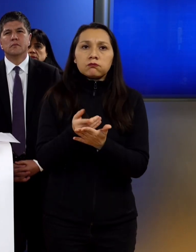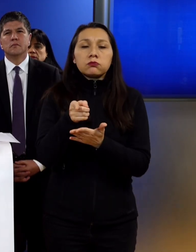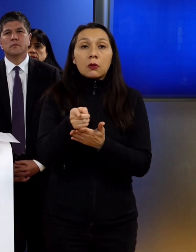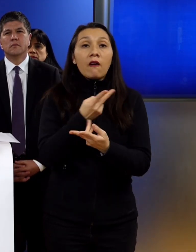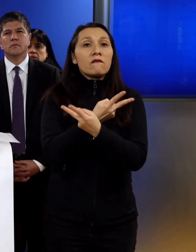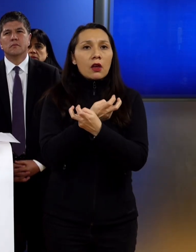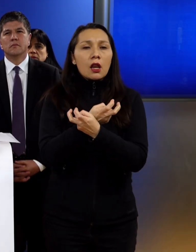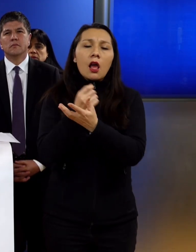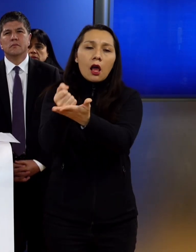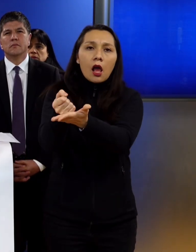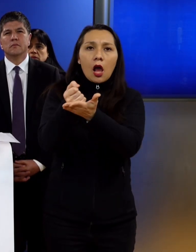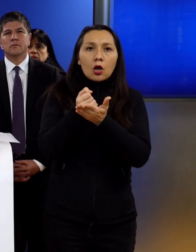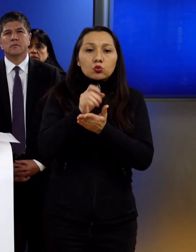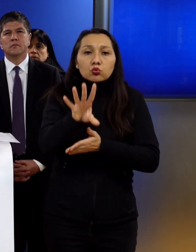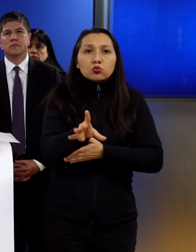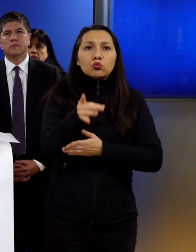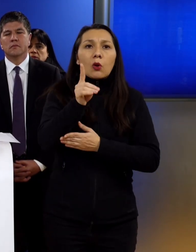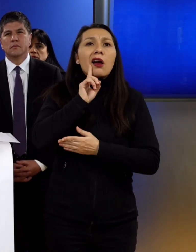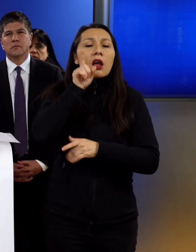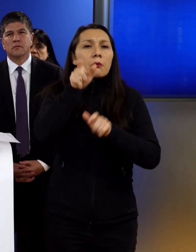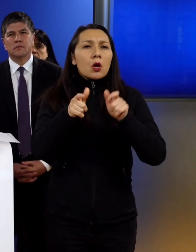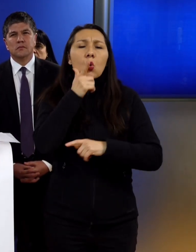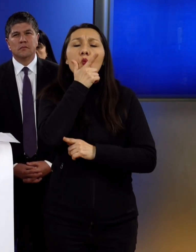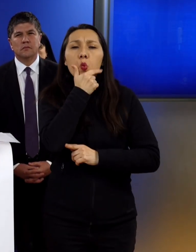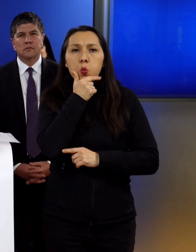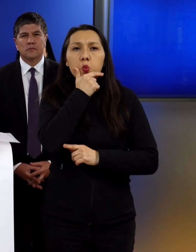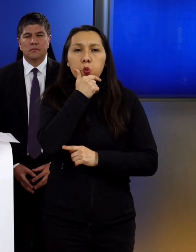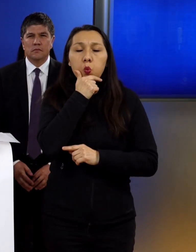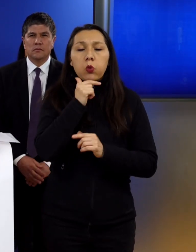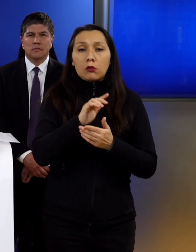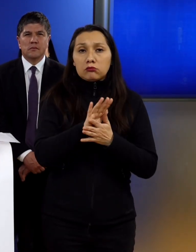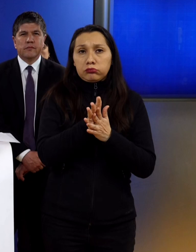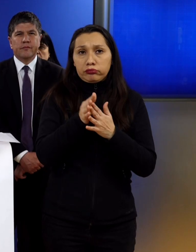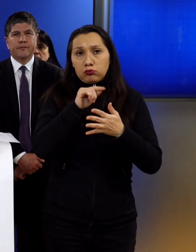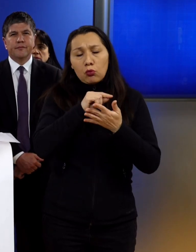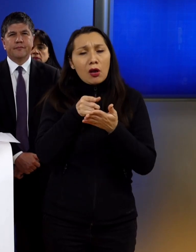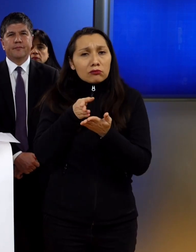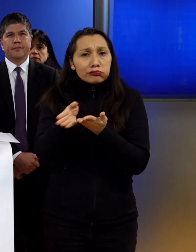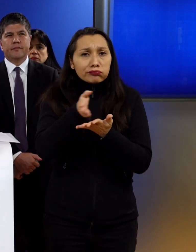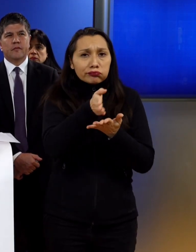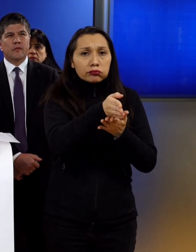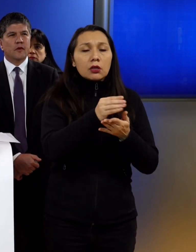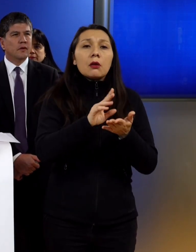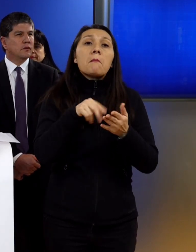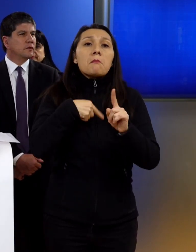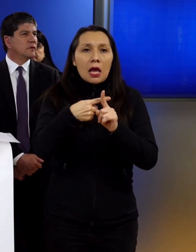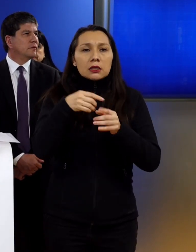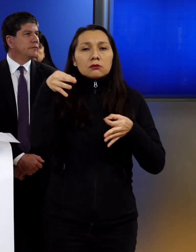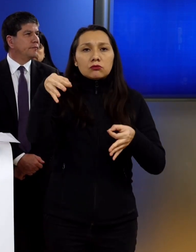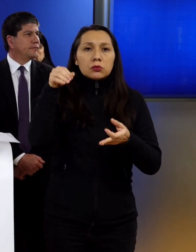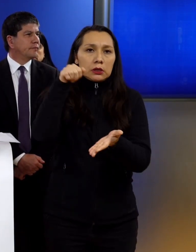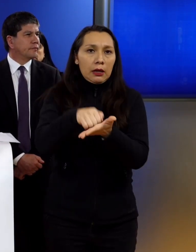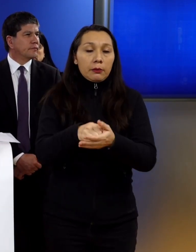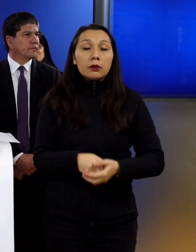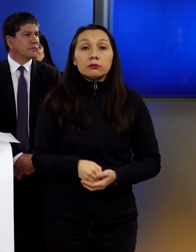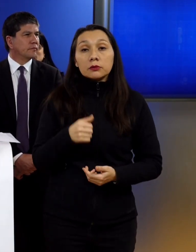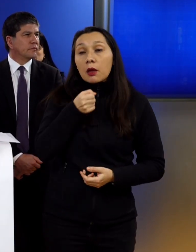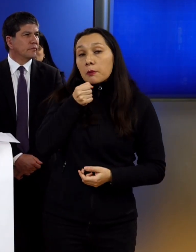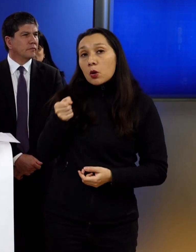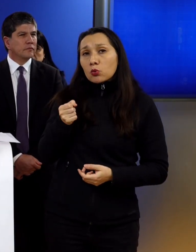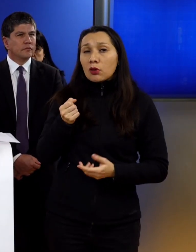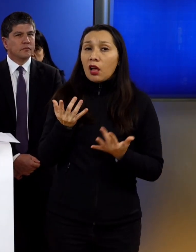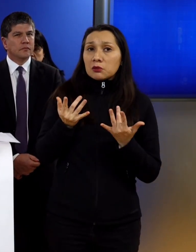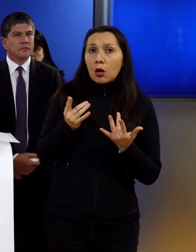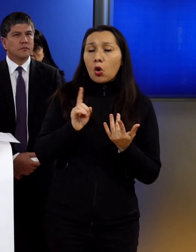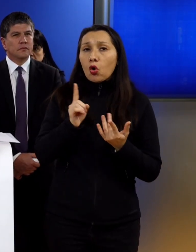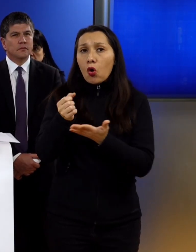que Venezuela colabore en el hallazgo de estas personas sospechosas por todas esas vías, además de la nota de protesta. ¿Estaba dentro de lo esperado esa no